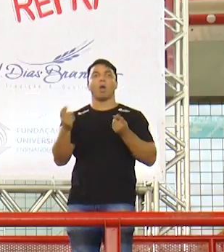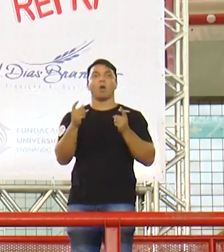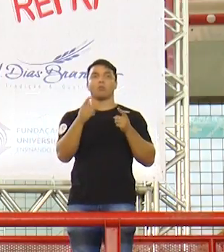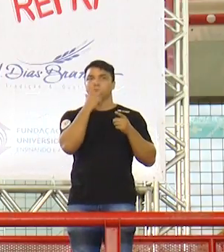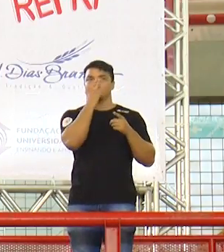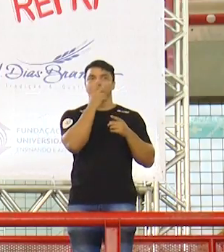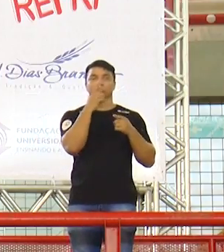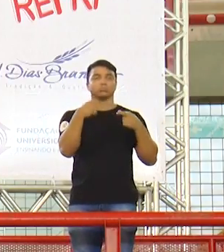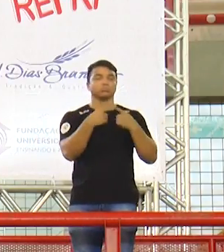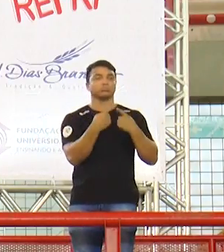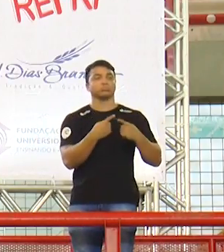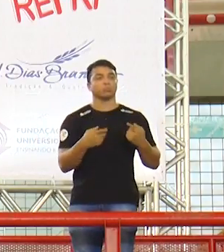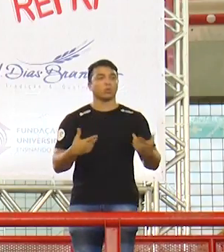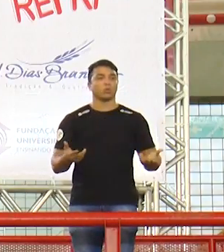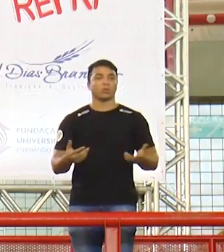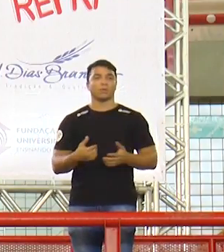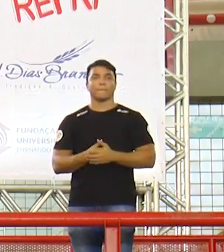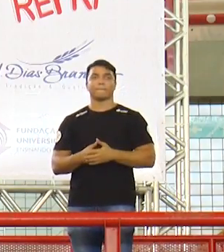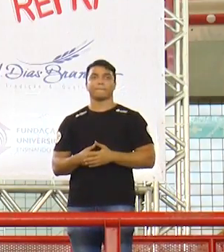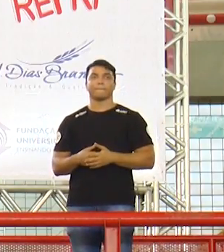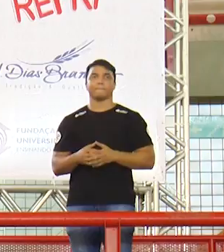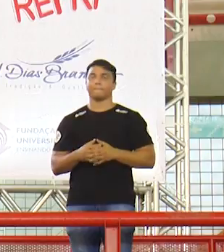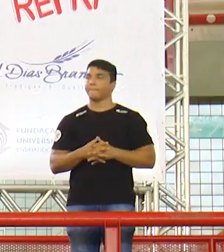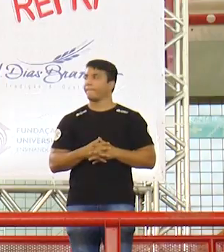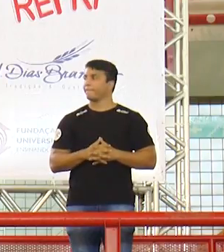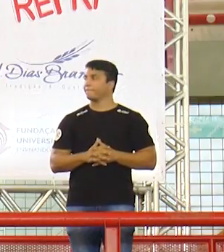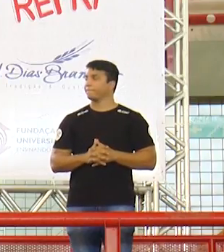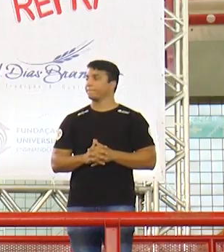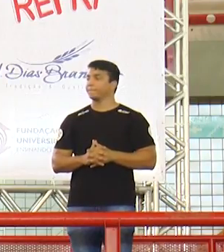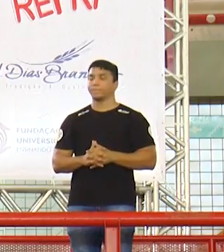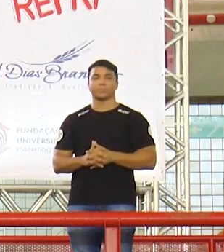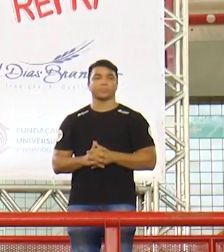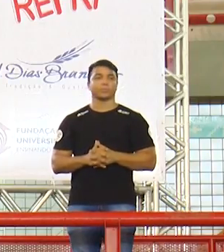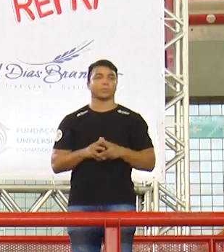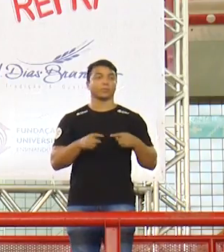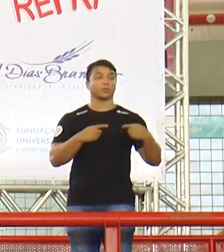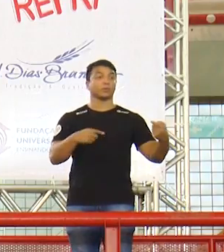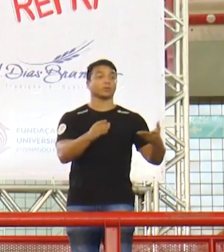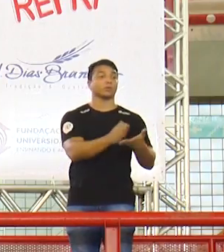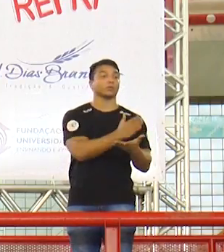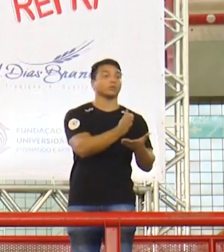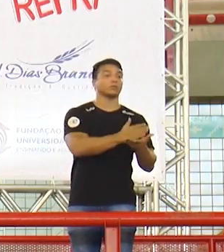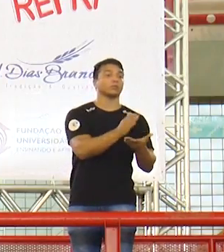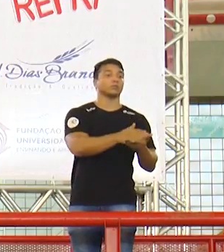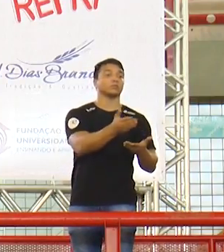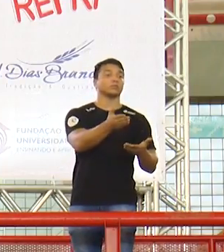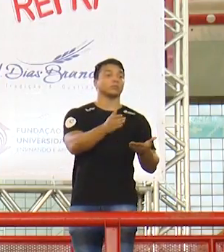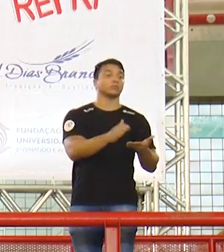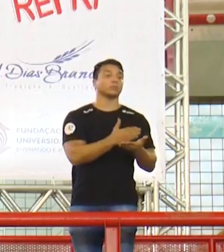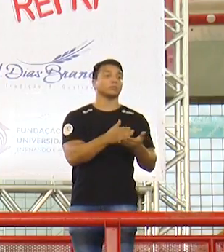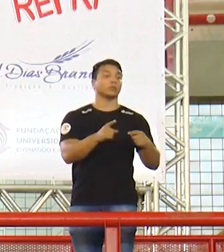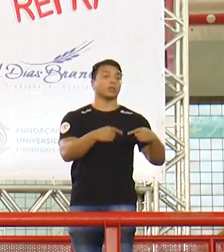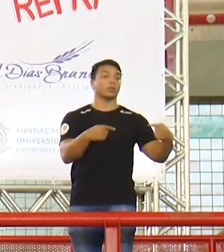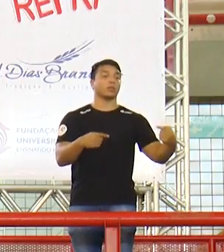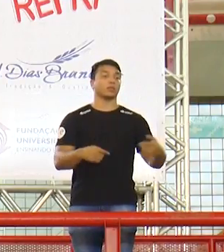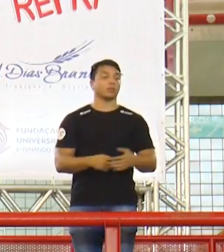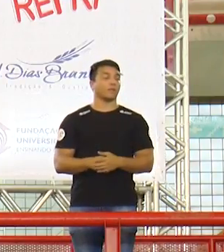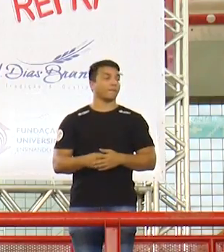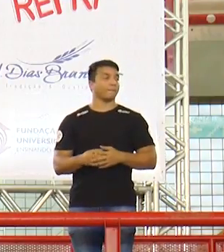chuva ao cair? Qual é? Qual que é? É o que, amiga?